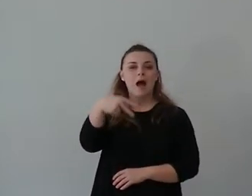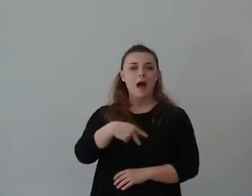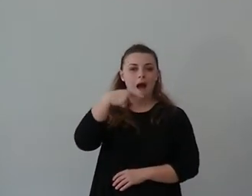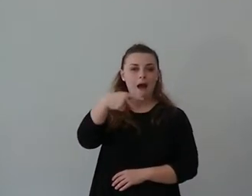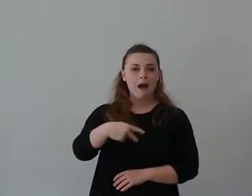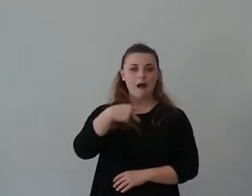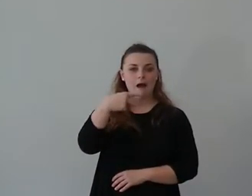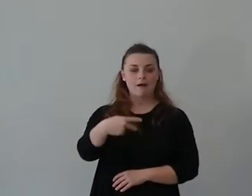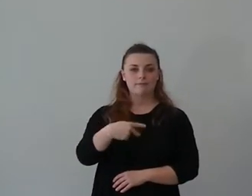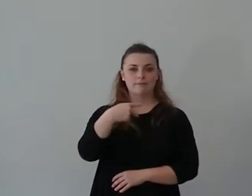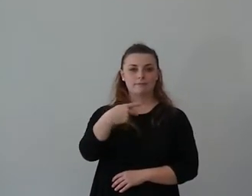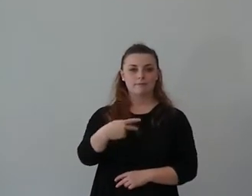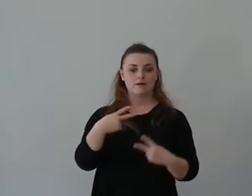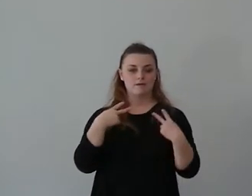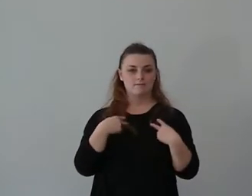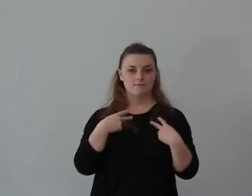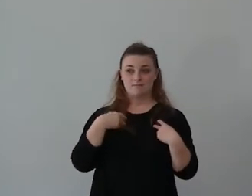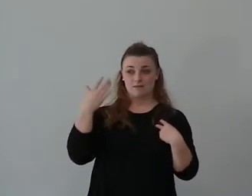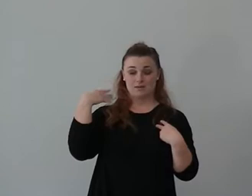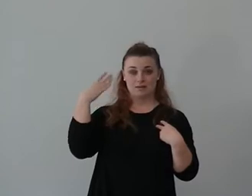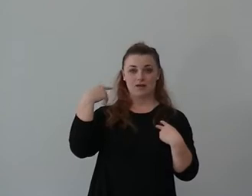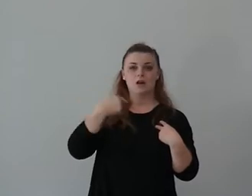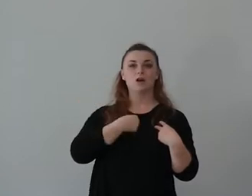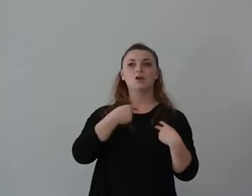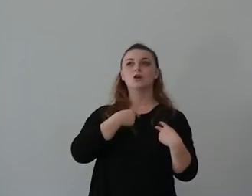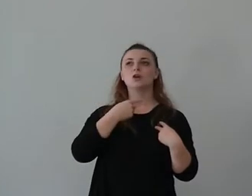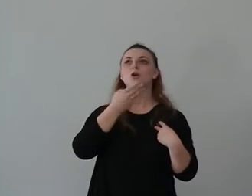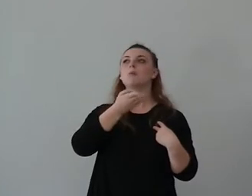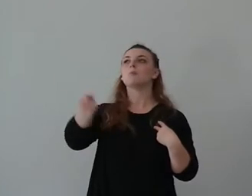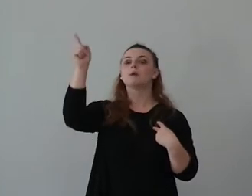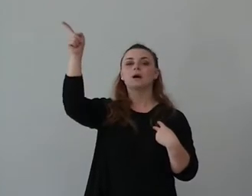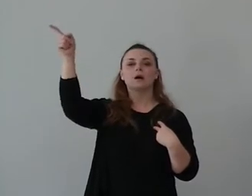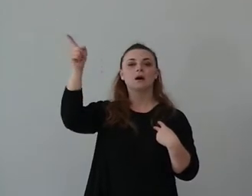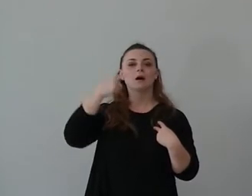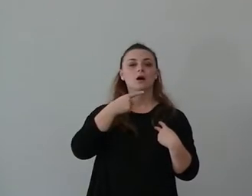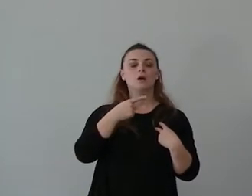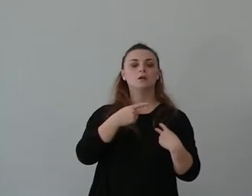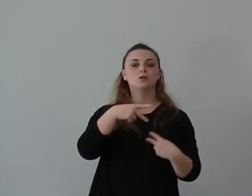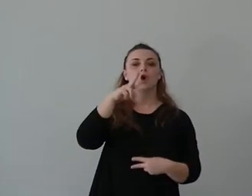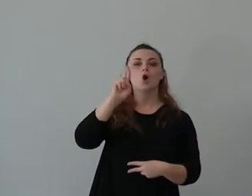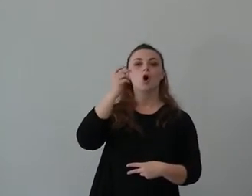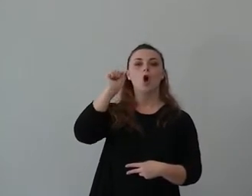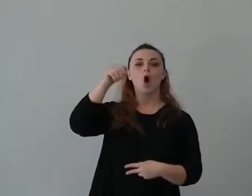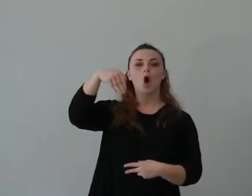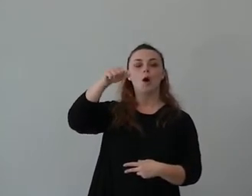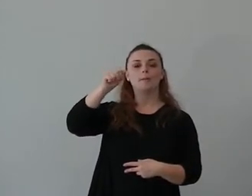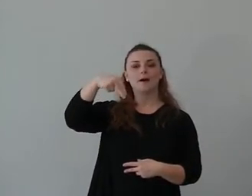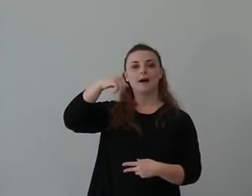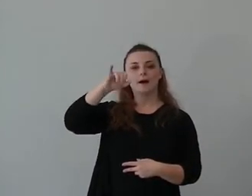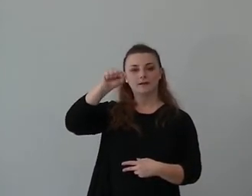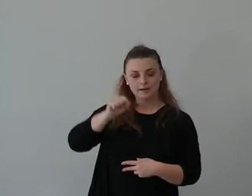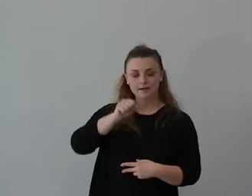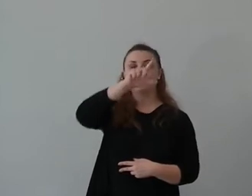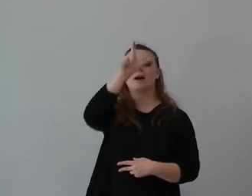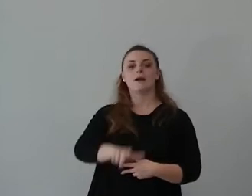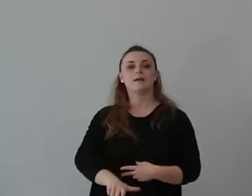stavo transizionando fra la Romania e l'Italia, stando negli Stati Uniti. We were both in the same time zone.